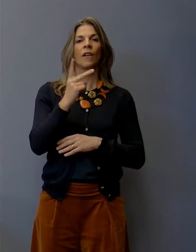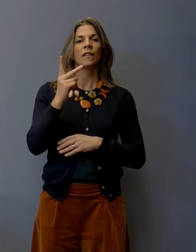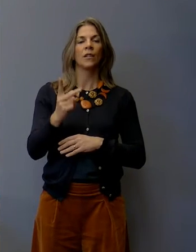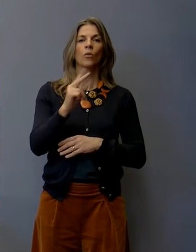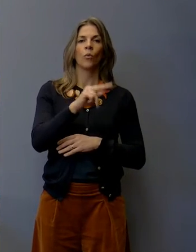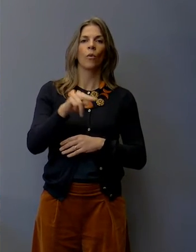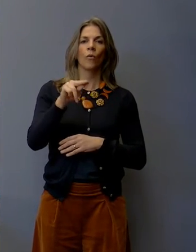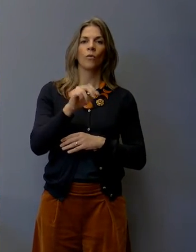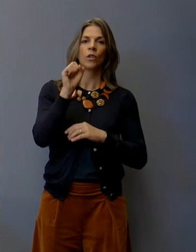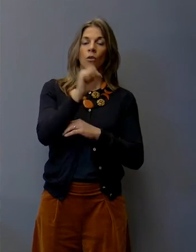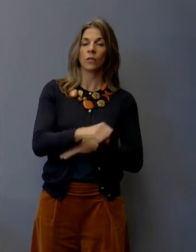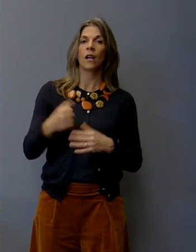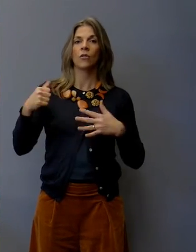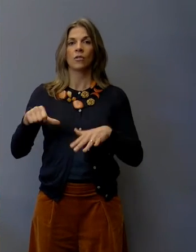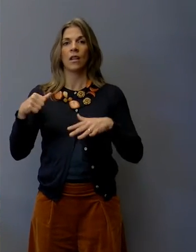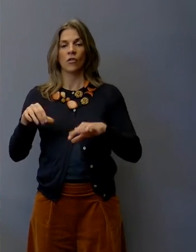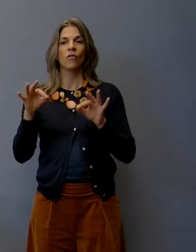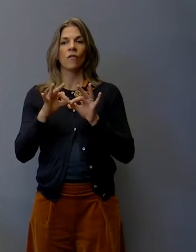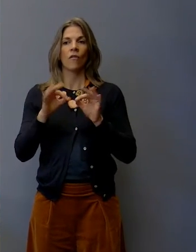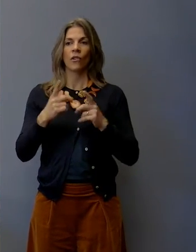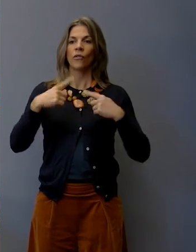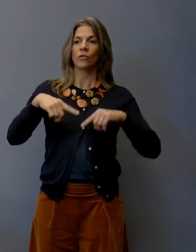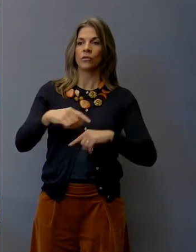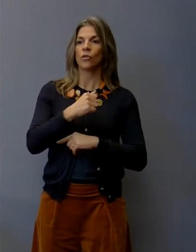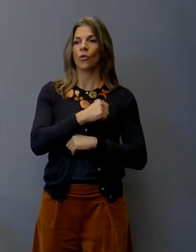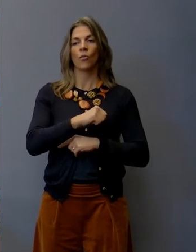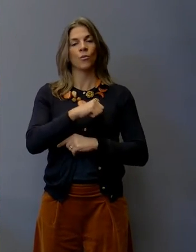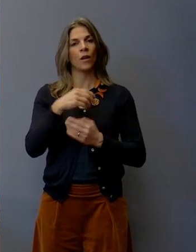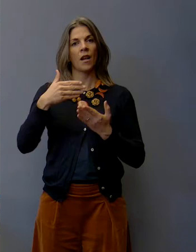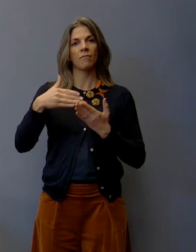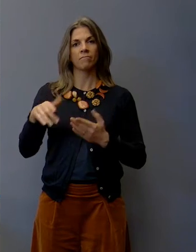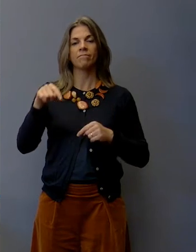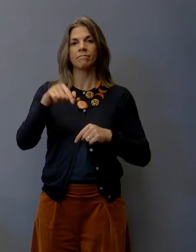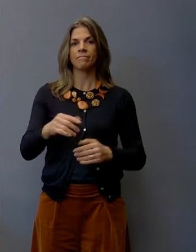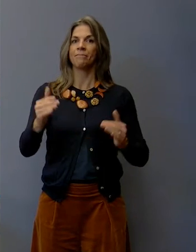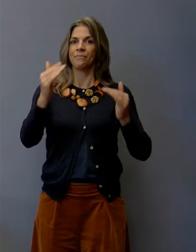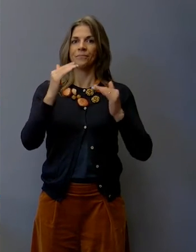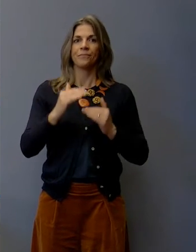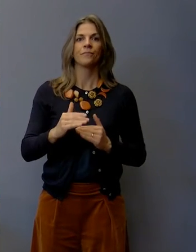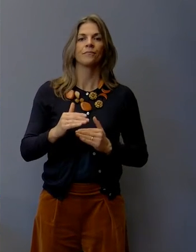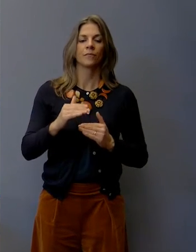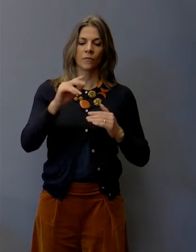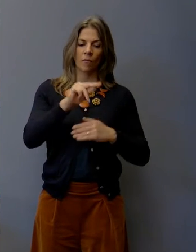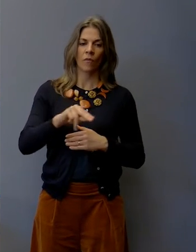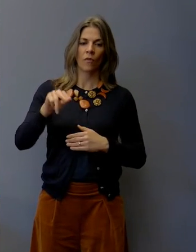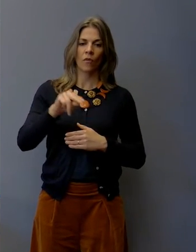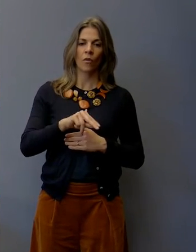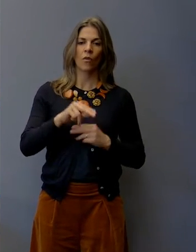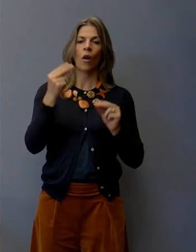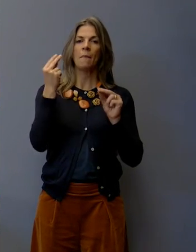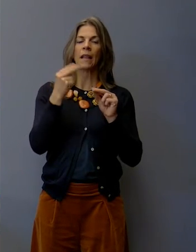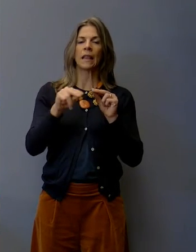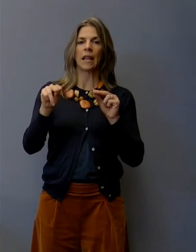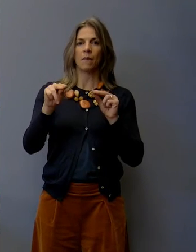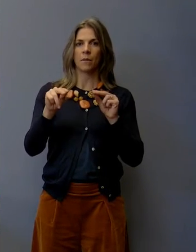16 favorevoli il consiglio comunale respinge teheran guerra in votazione l'ordine del giorno numero scusate l'emendamento